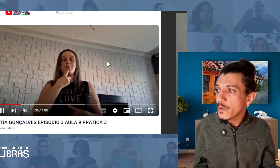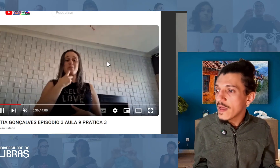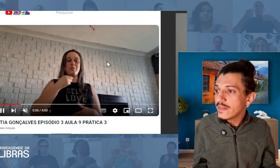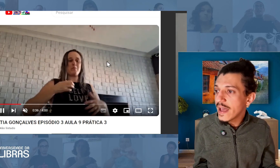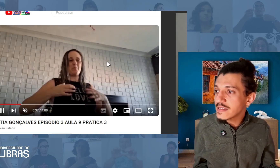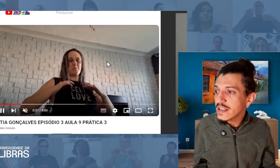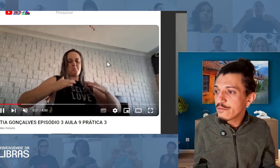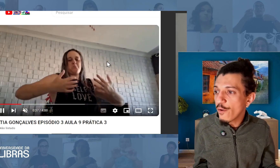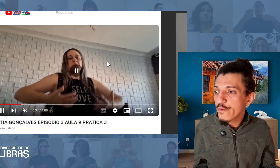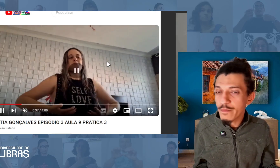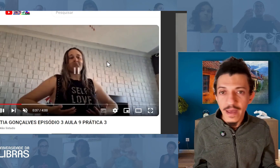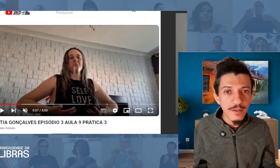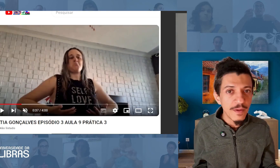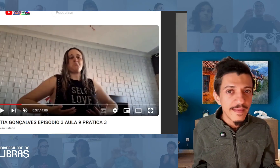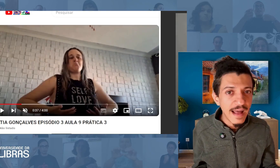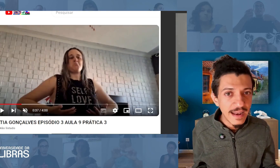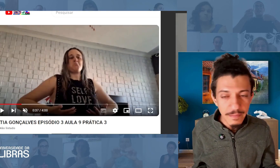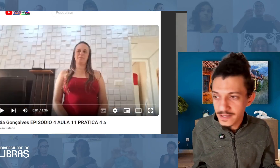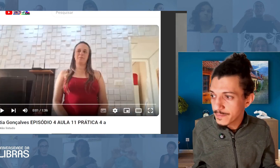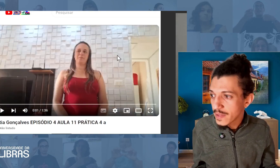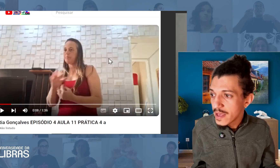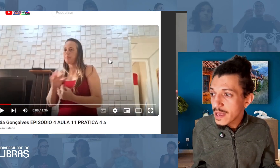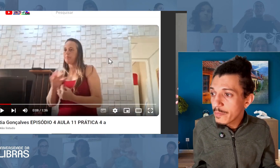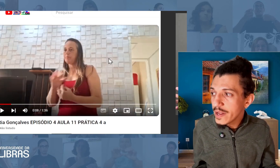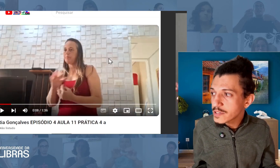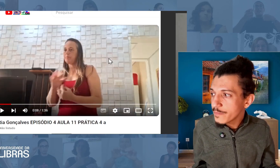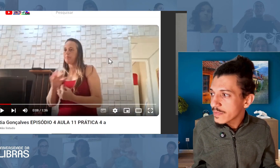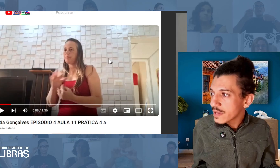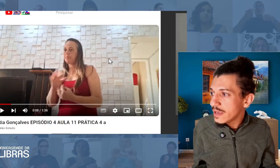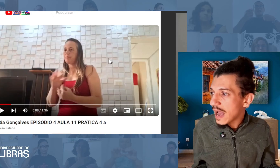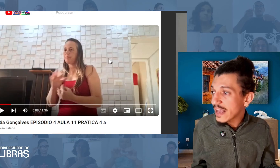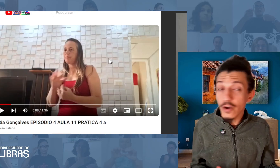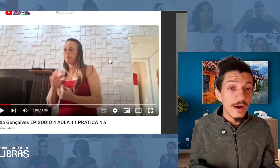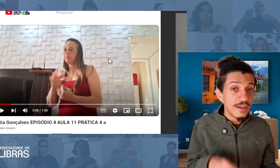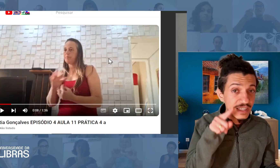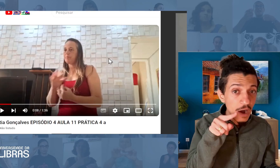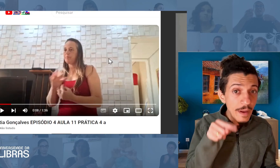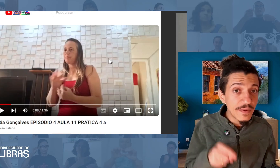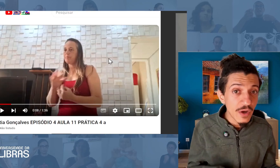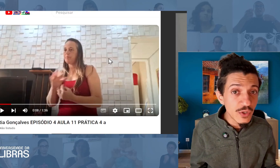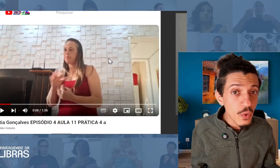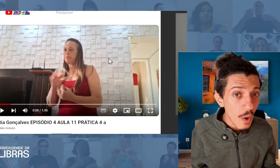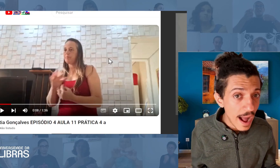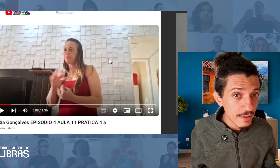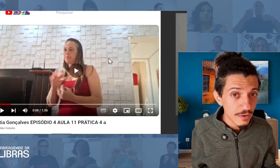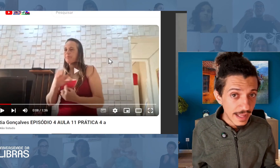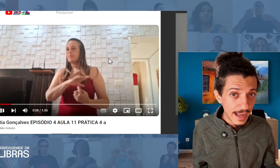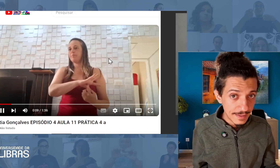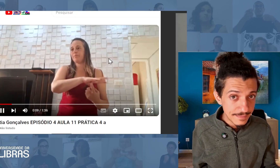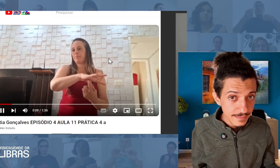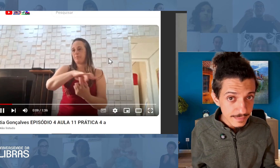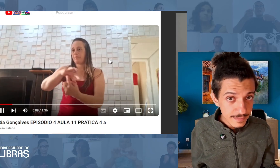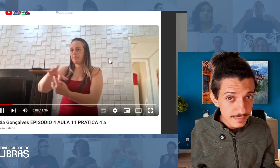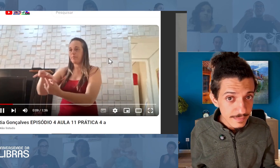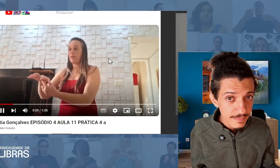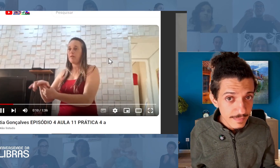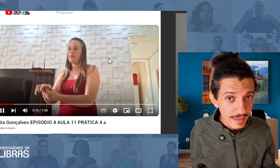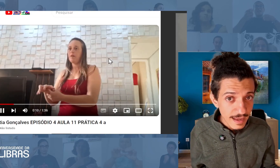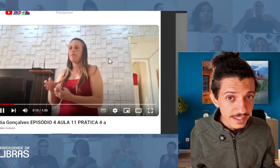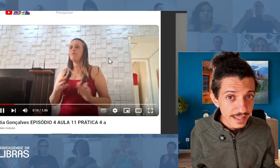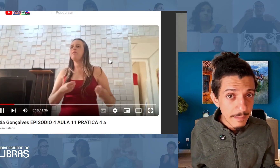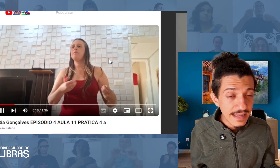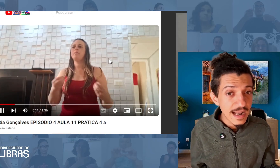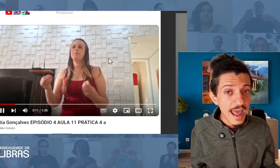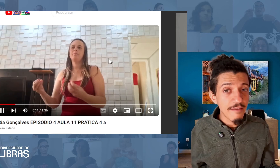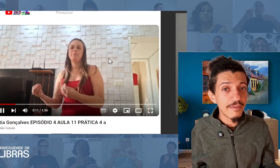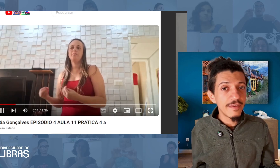seu desenvolvimento na Libras. E é por isso que, aqui ó, já o episódio 4 dela já